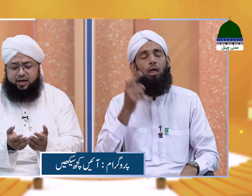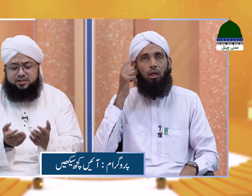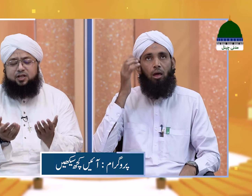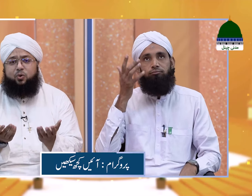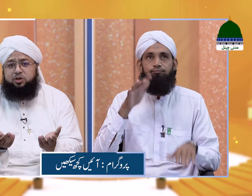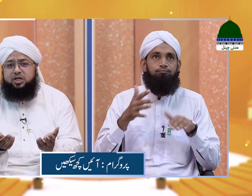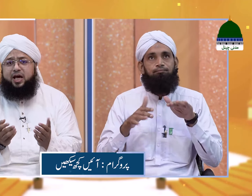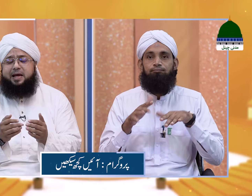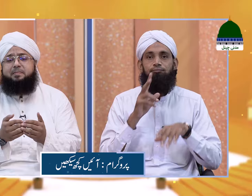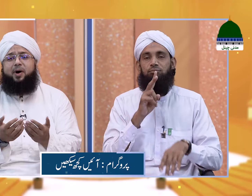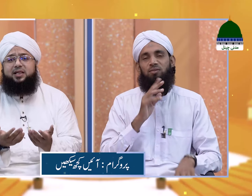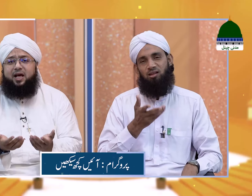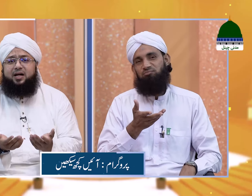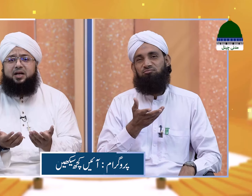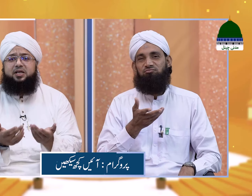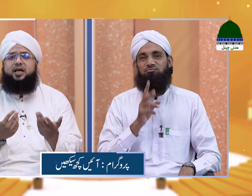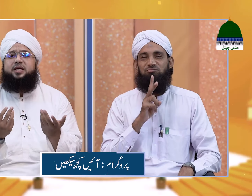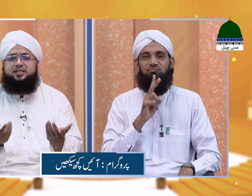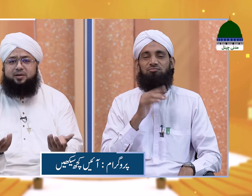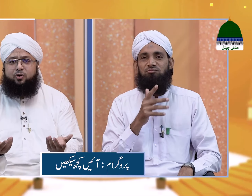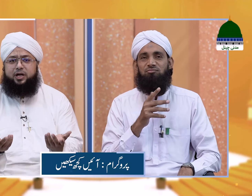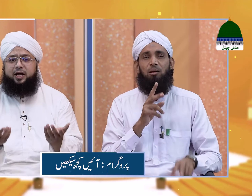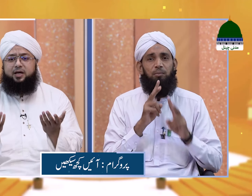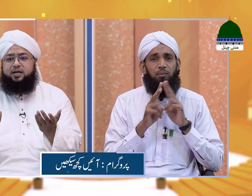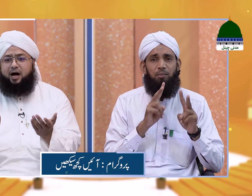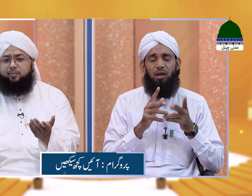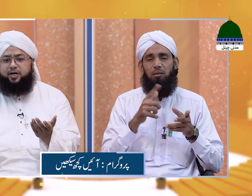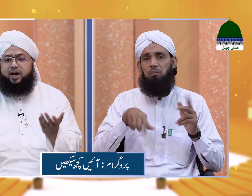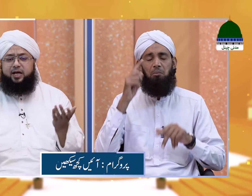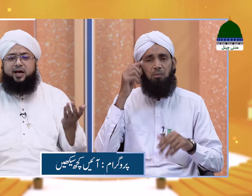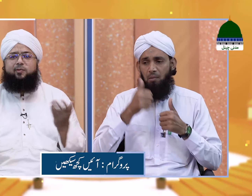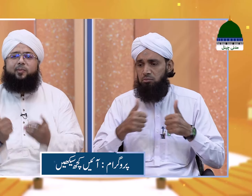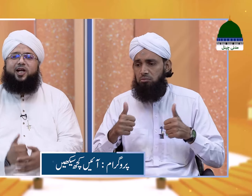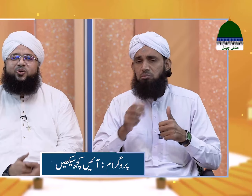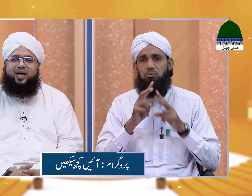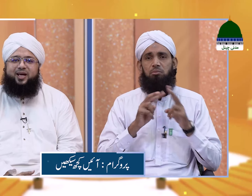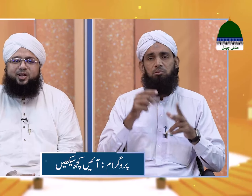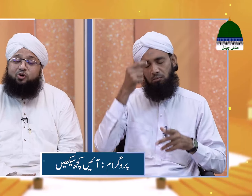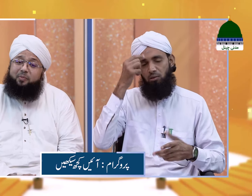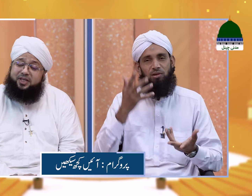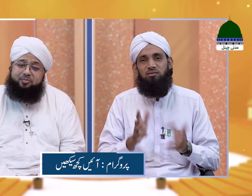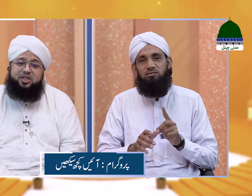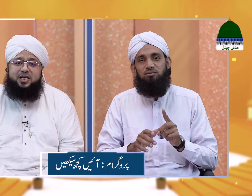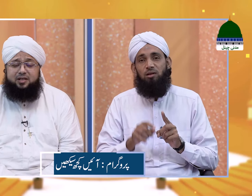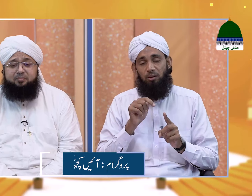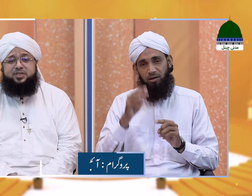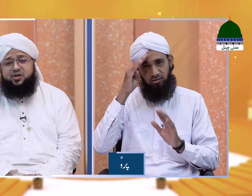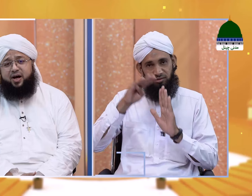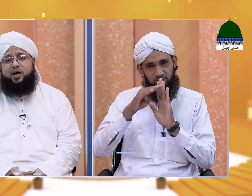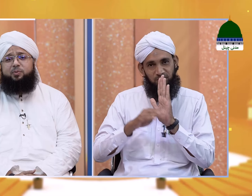تعزیت ہوتی کیا ہے، بات کیا کرنی ہے، کیسے بولنا ہے، کہاں بیٹھنا ہے، کیا معاملات ہوں گے۔ تو ہمیں یہ بھی دین اسلام نے سکھایا اور بتایا